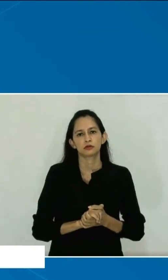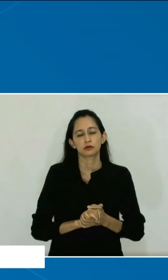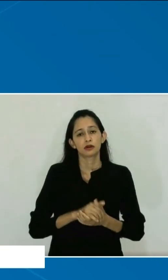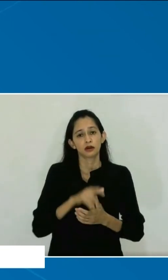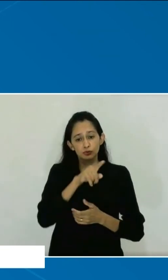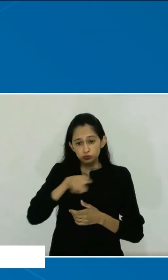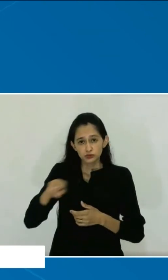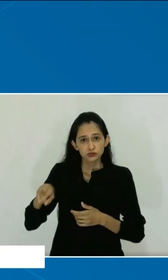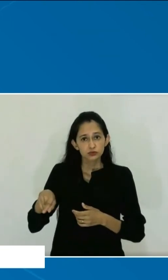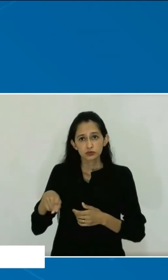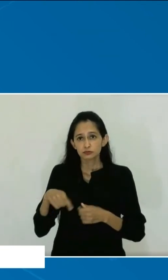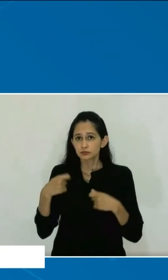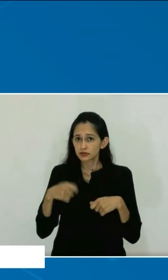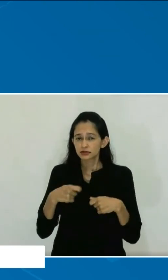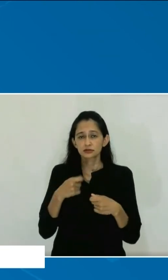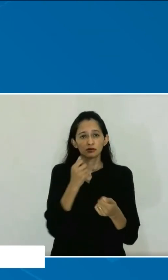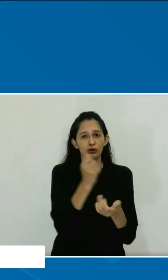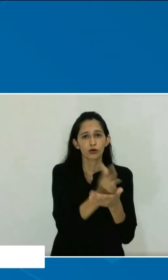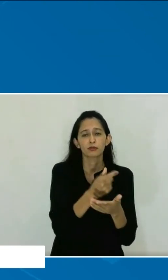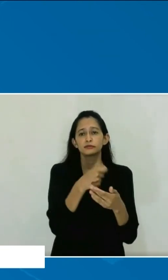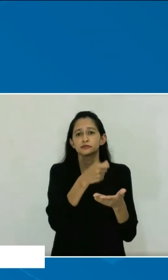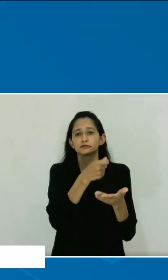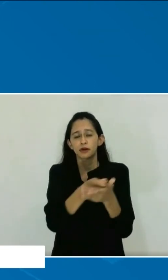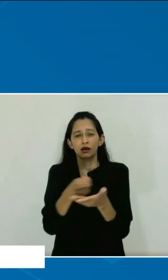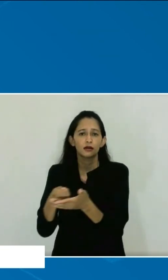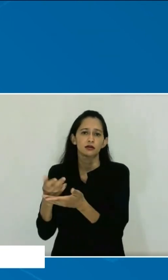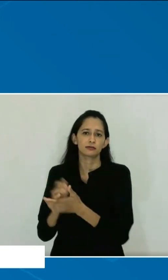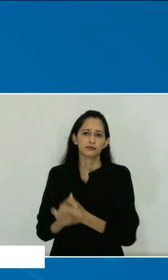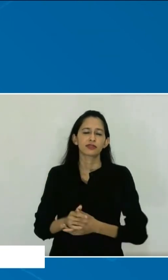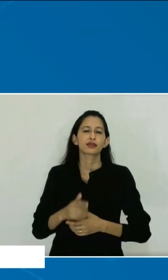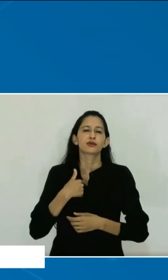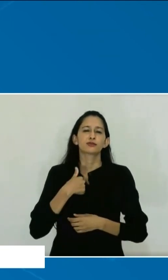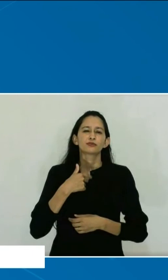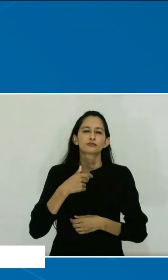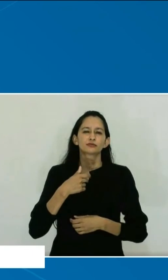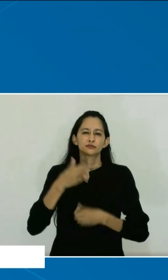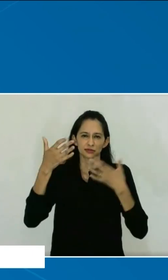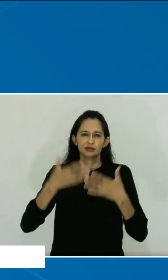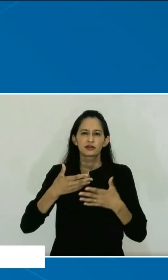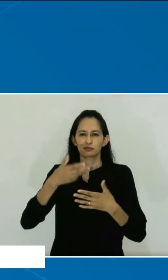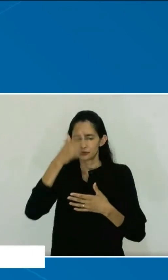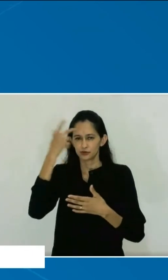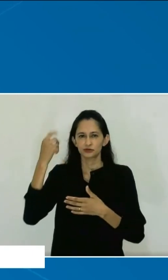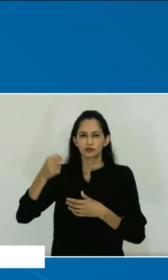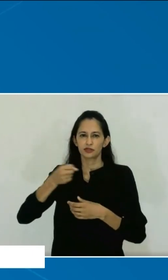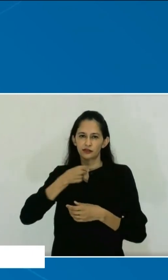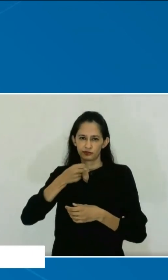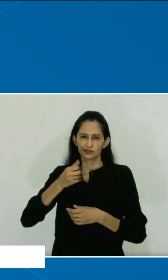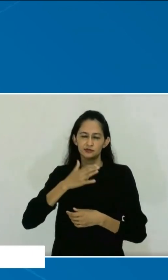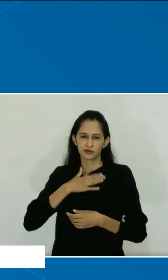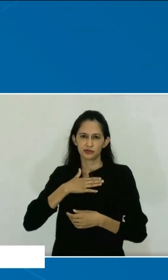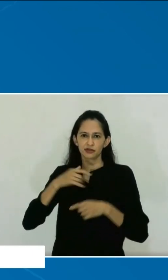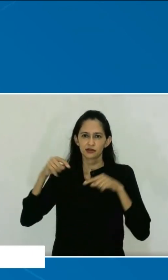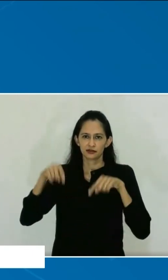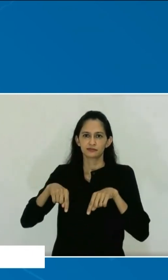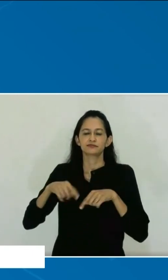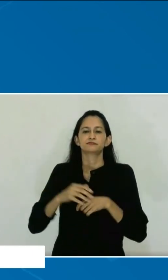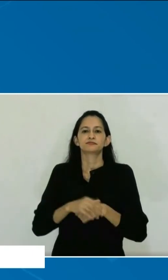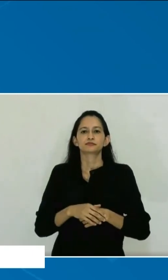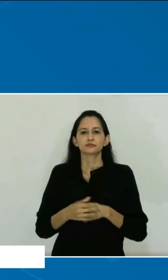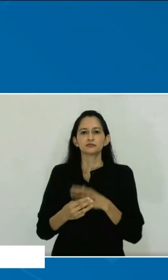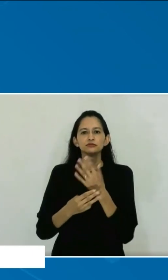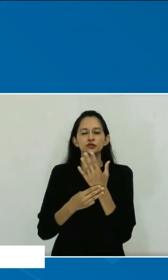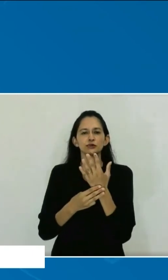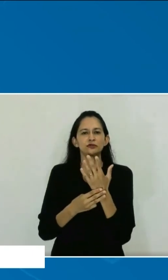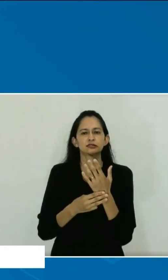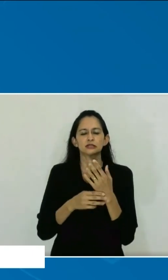investimento. Outro dia falei sobre isso para um programa local aqui, e o pessoal achou muito estranho que a universidade não está presencial e vai gastar